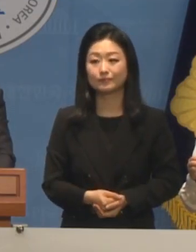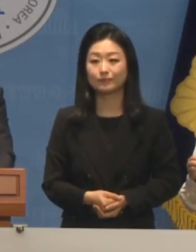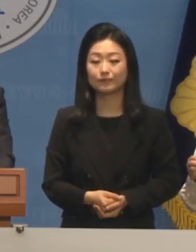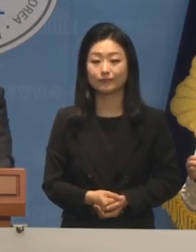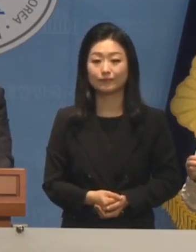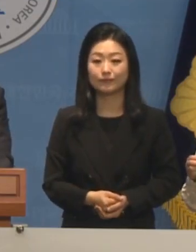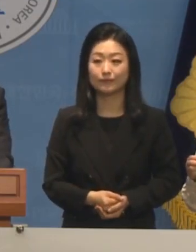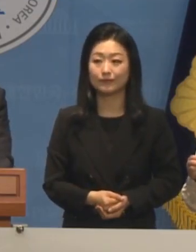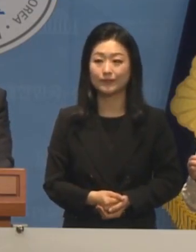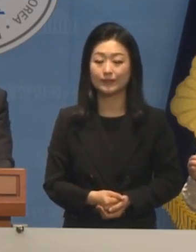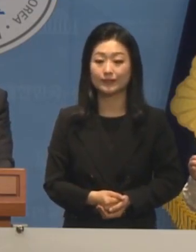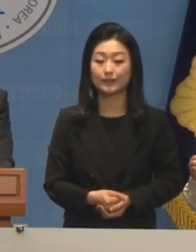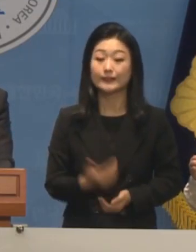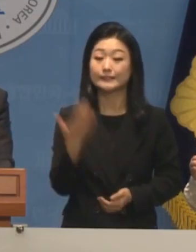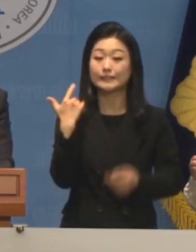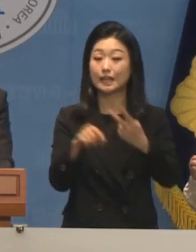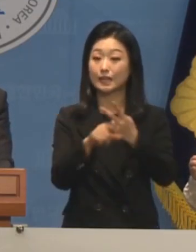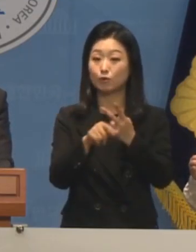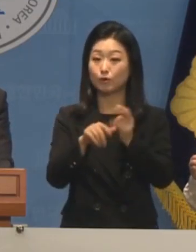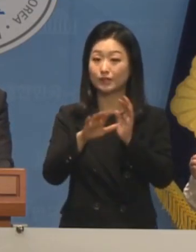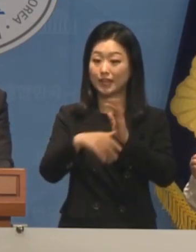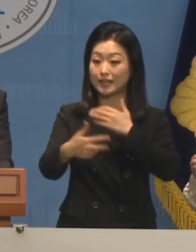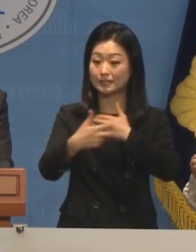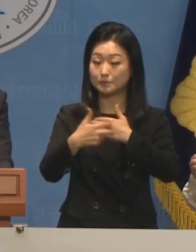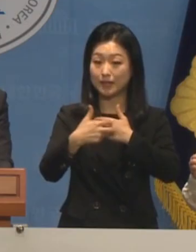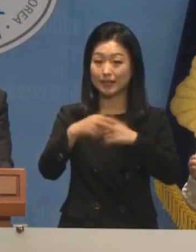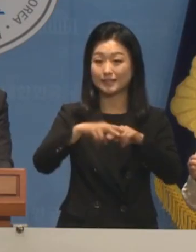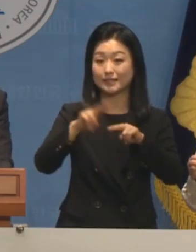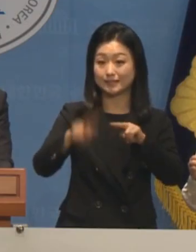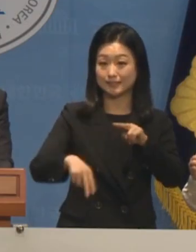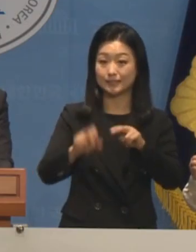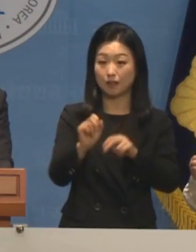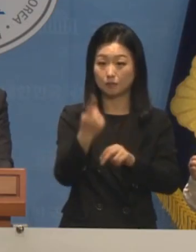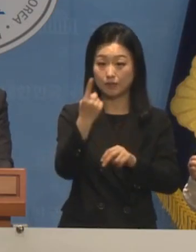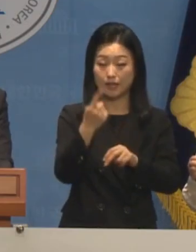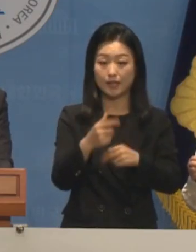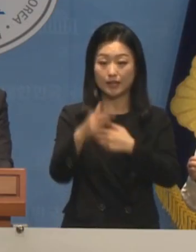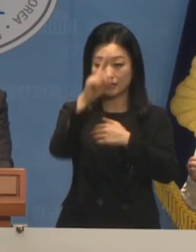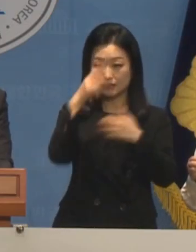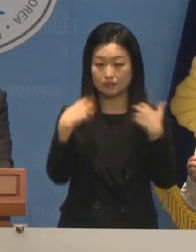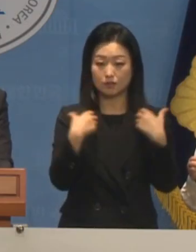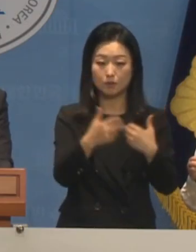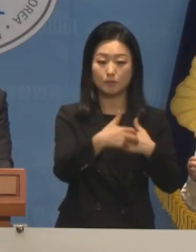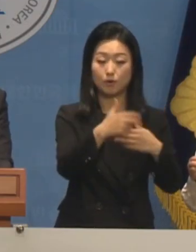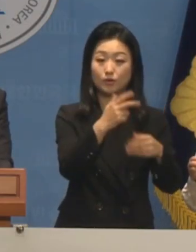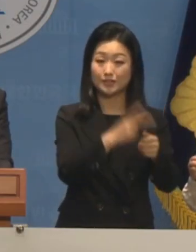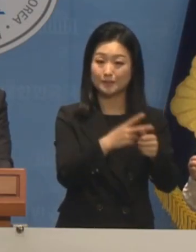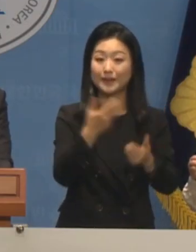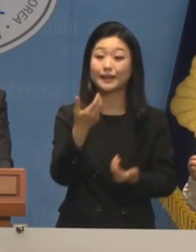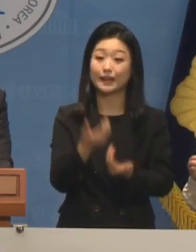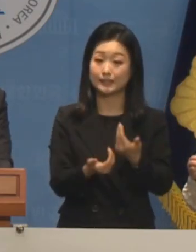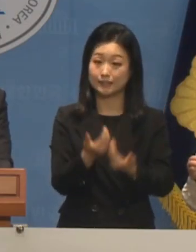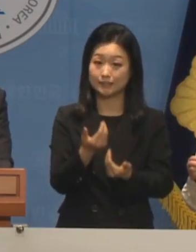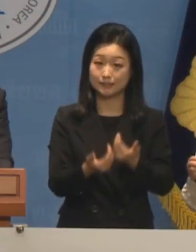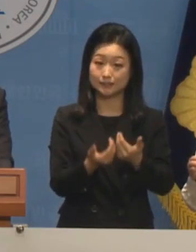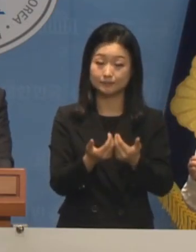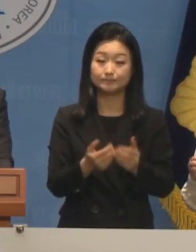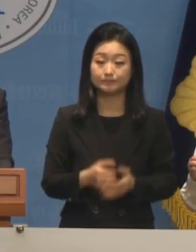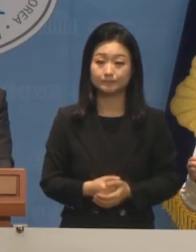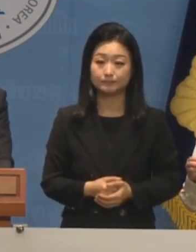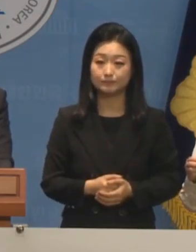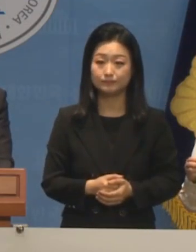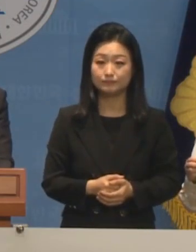있니다 지난 2월 의사들의 집단 사직으로 인한 의정 갈등의 의료 공백이 계속되고 있는 가운데